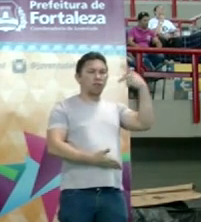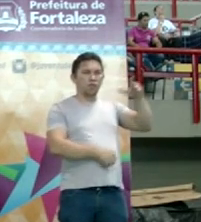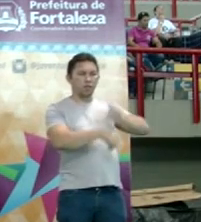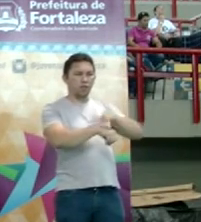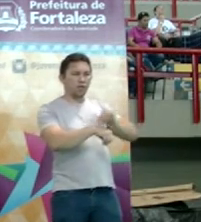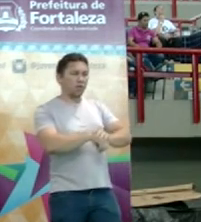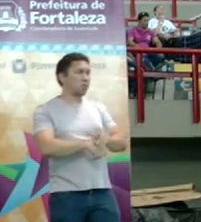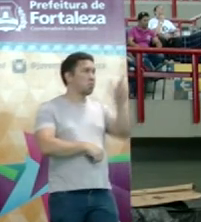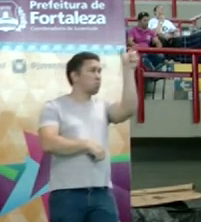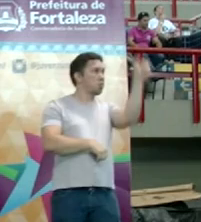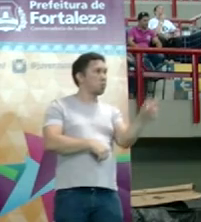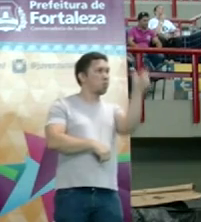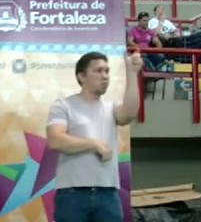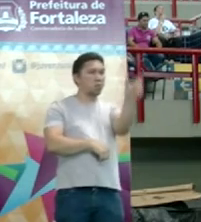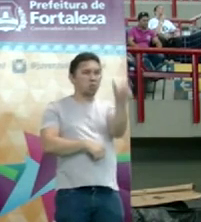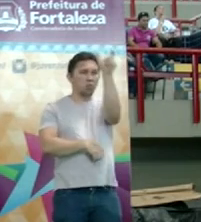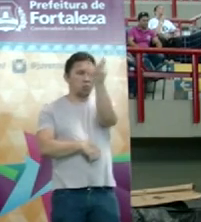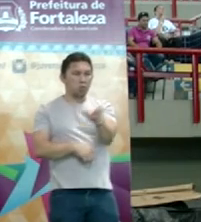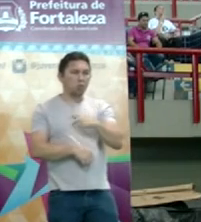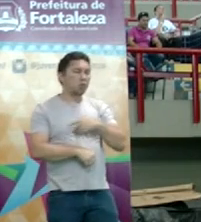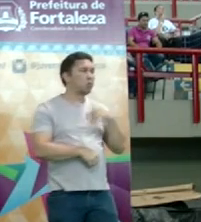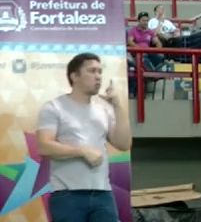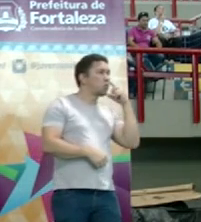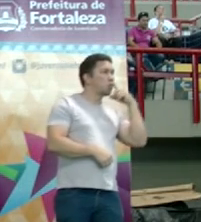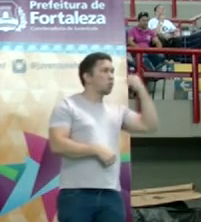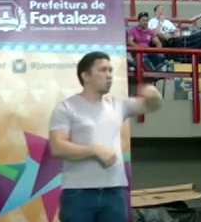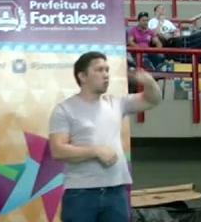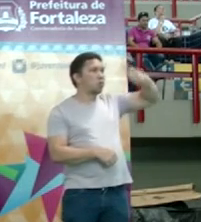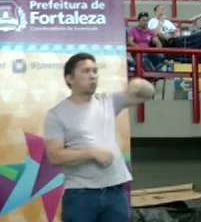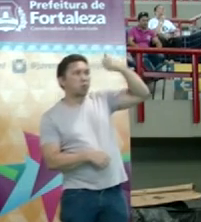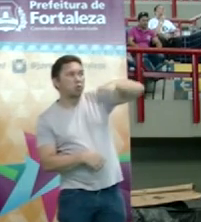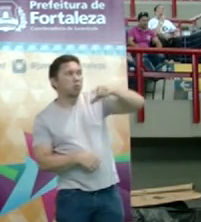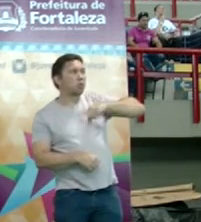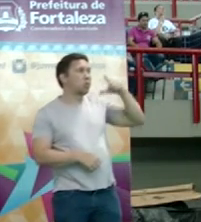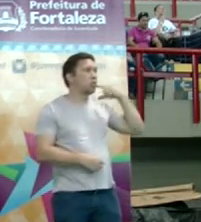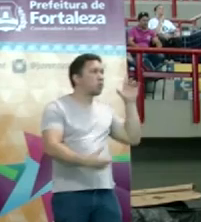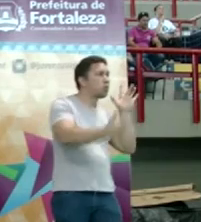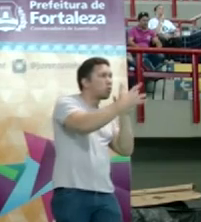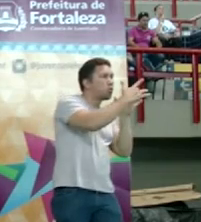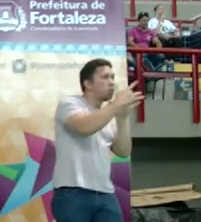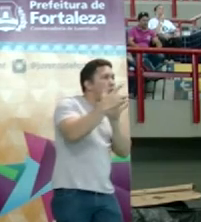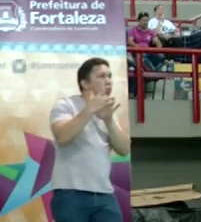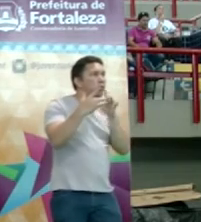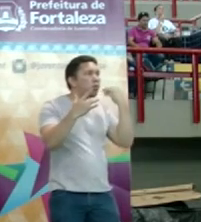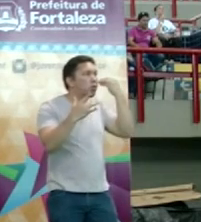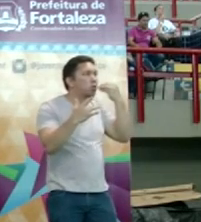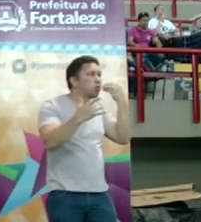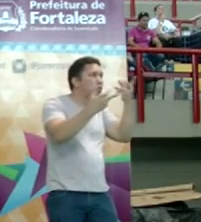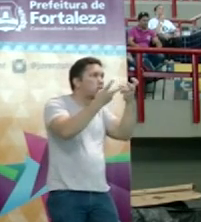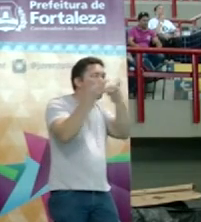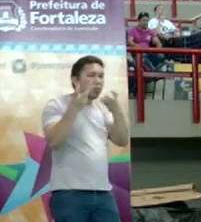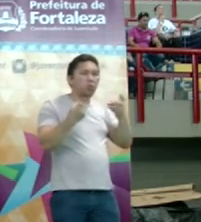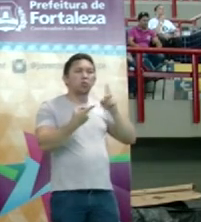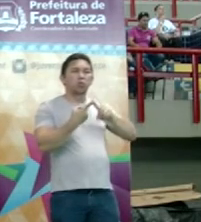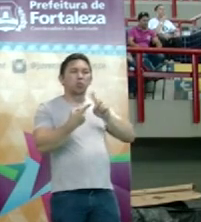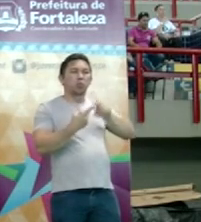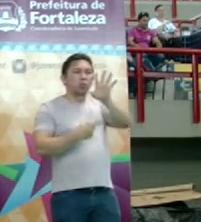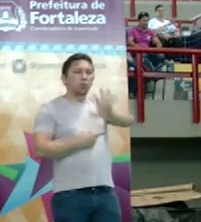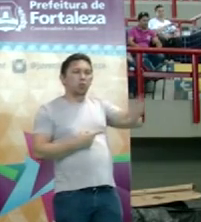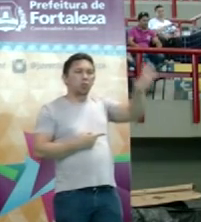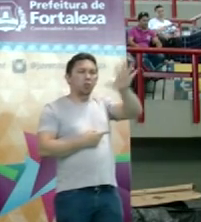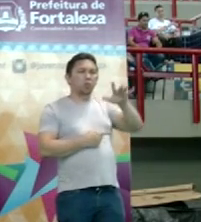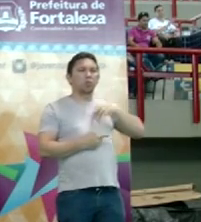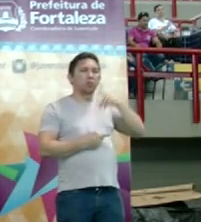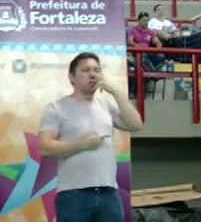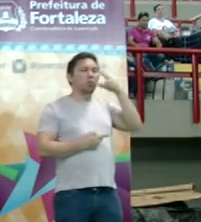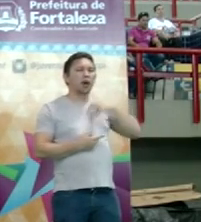de coluna, você começa a analisar para você se familiarizar com aquilo. Aquele modelo que é tipo